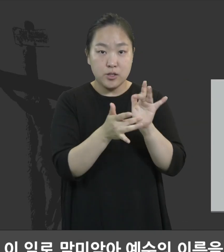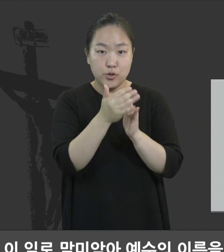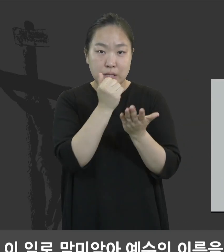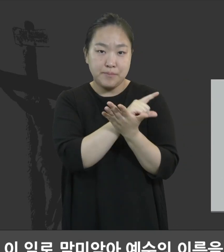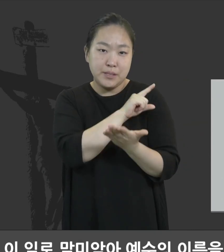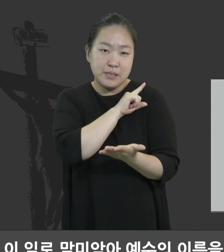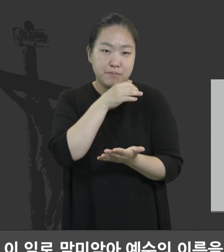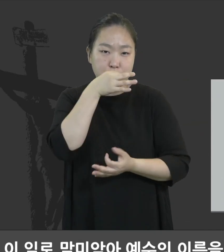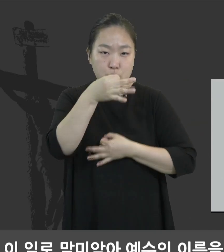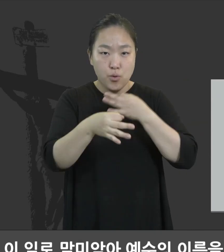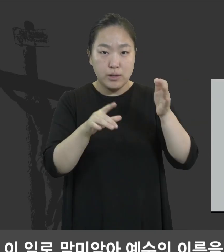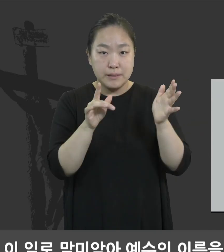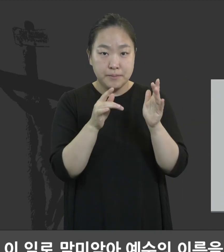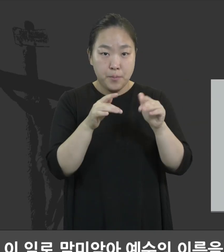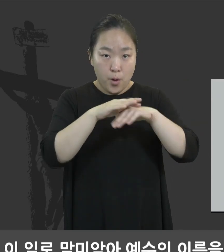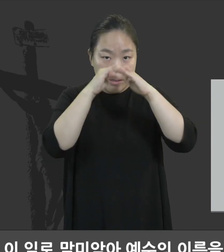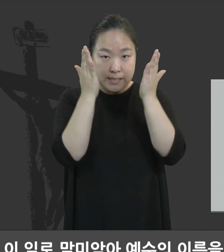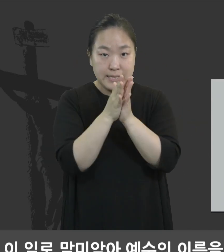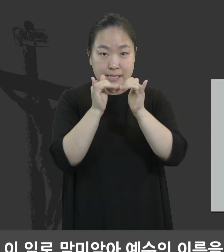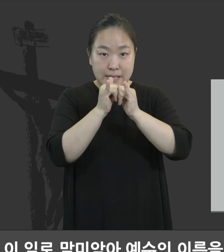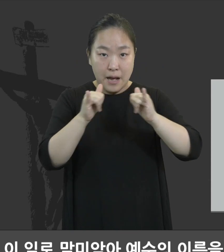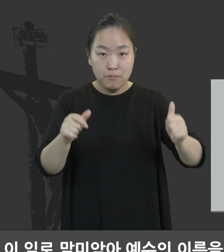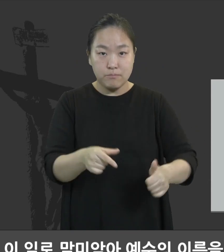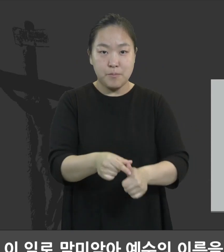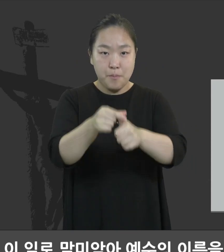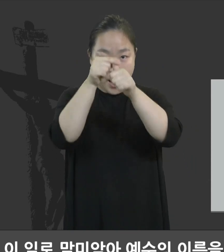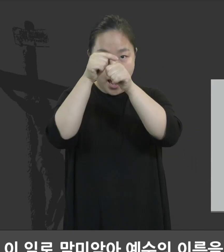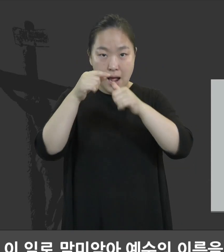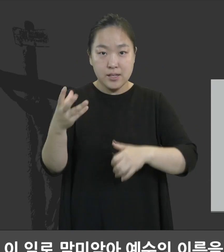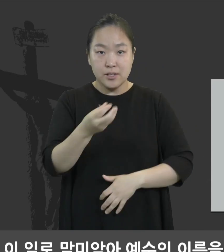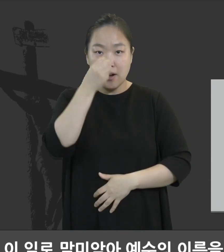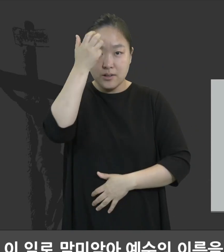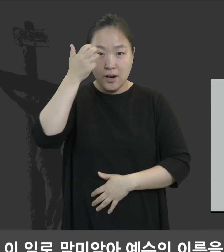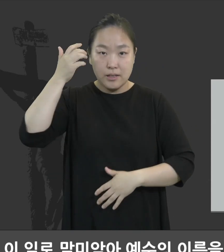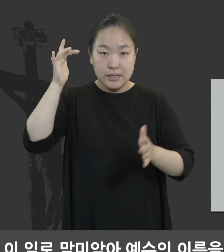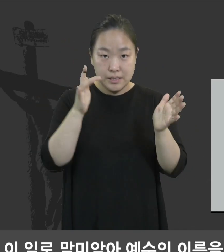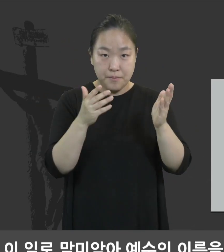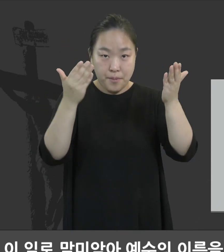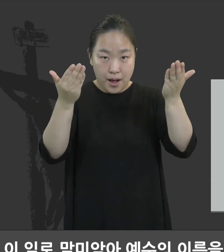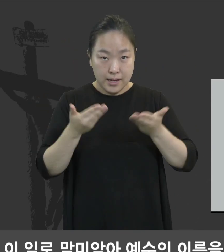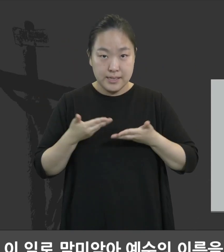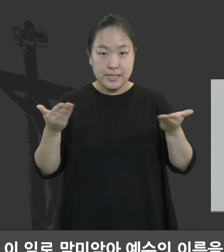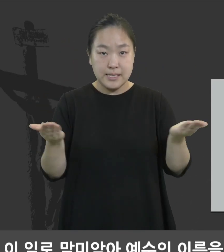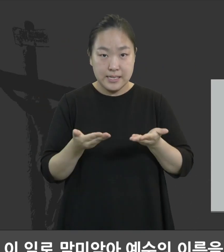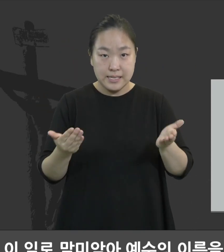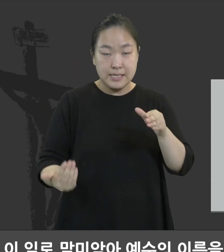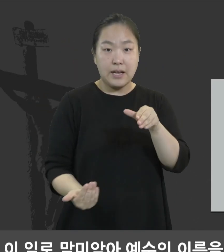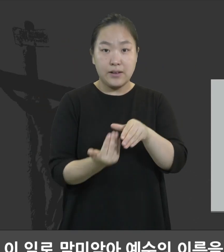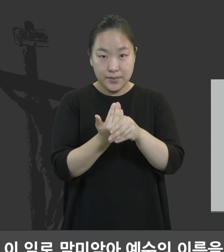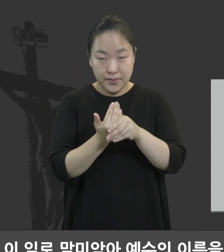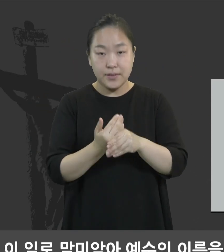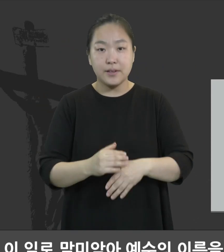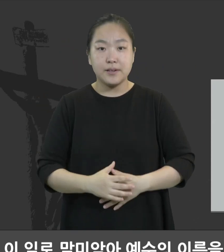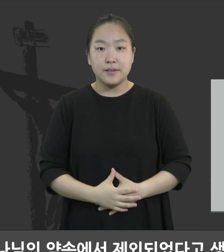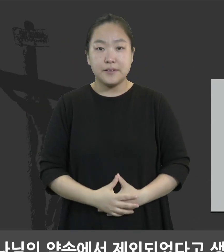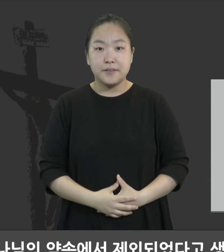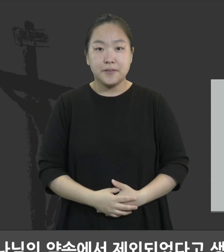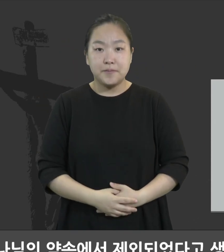예수의 이름을 부르고 믿는 모든 이들이 구원을 얻고 성령의 부으심을 받는 역사가